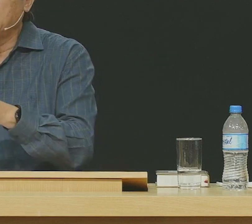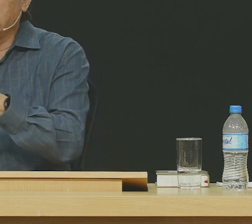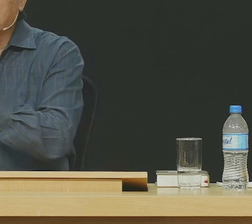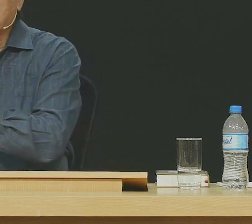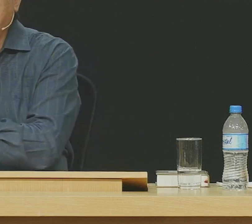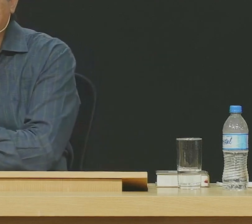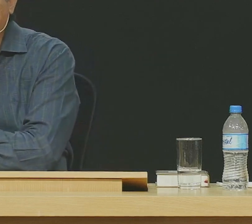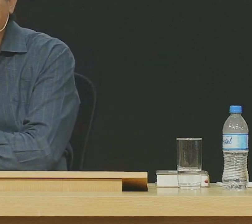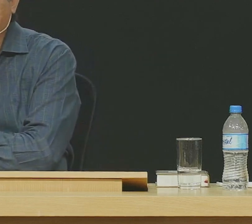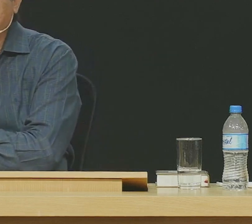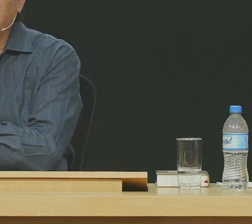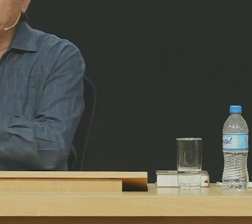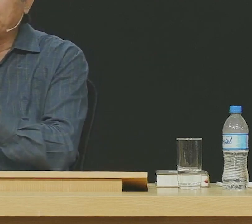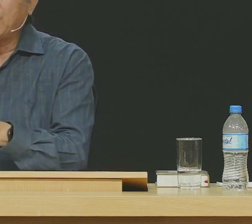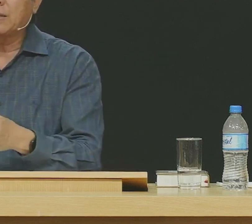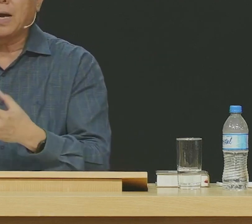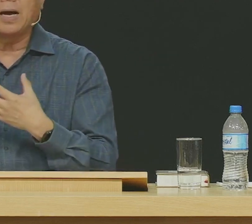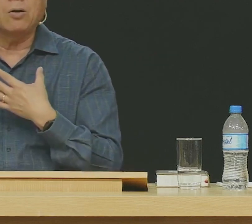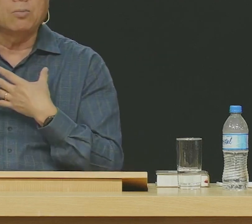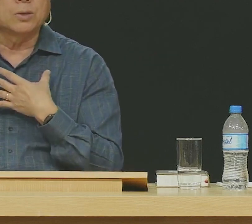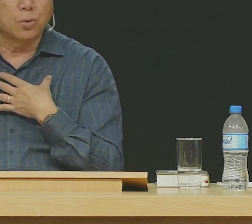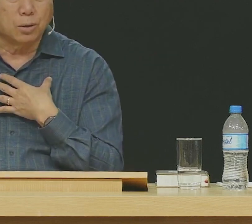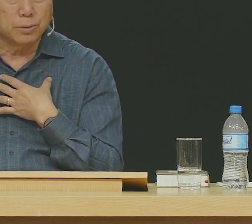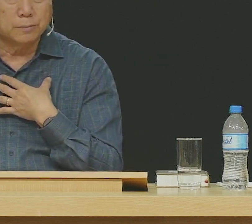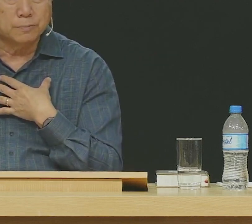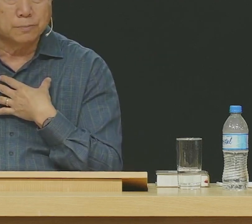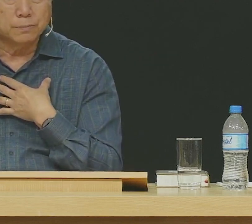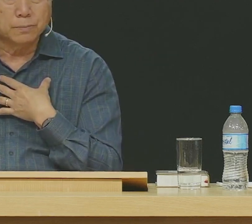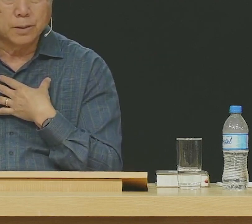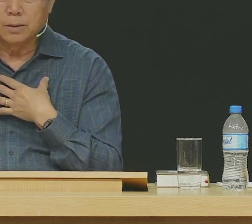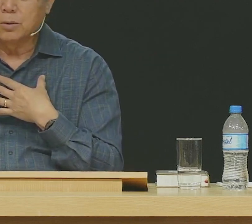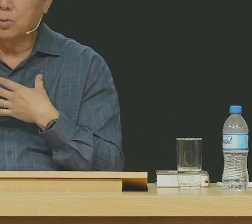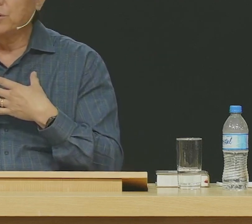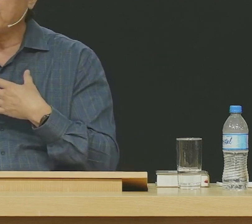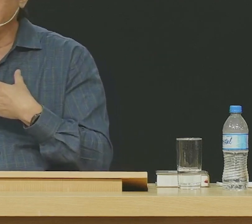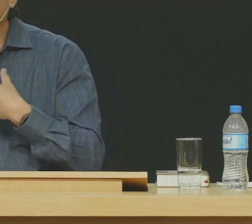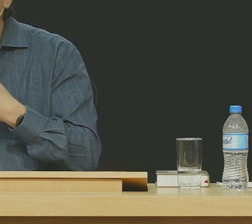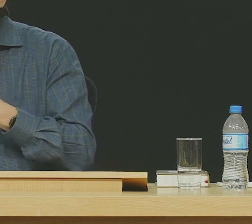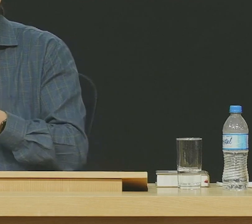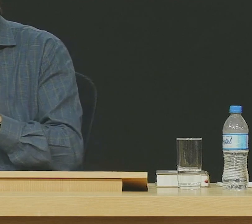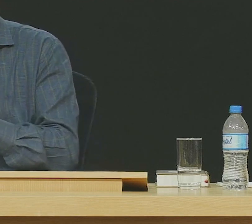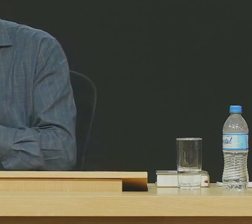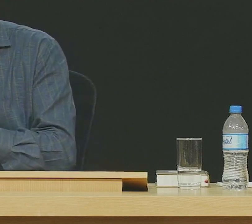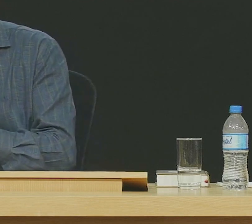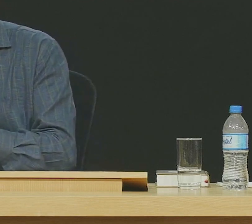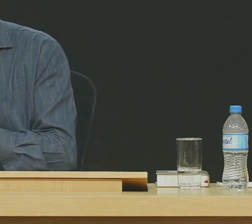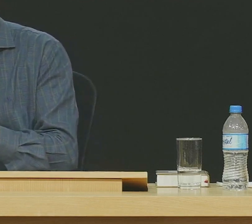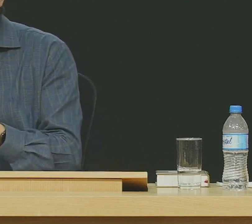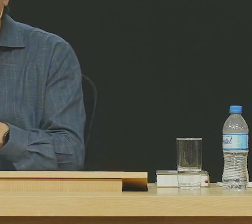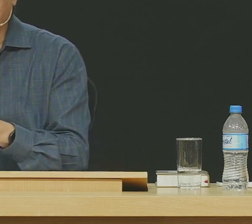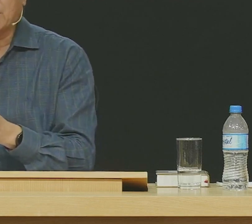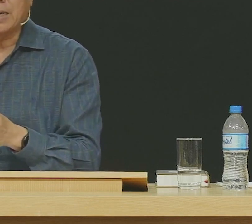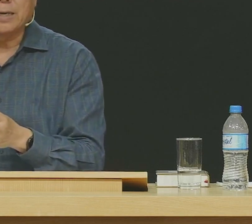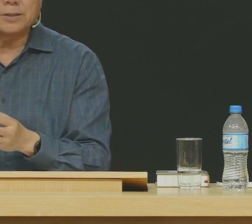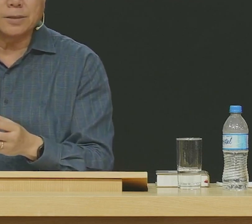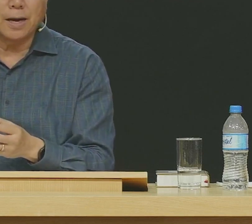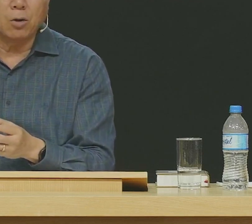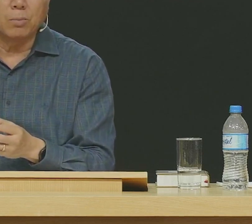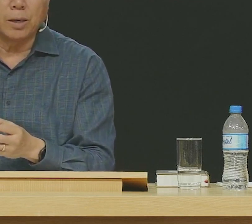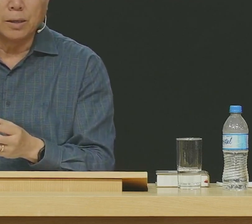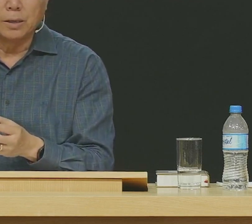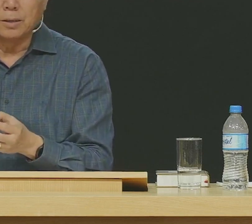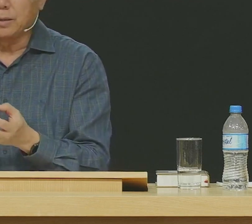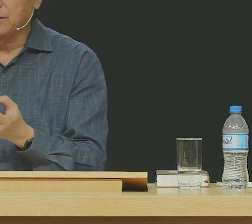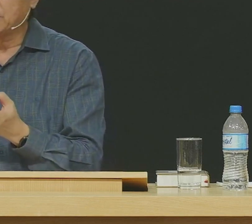é, Deus só precisava cuidar da alma do homem, cuidar para que o homem não tenha carência